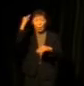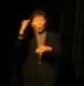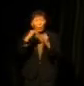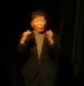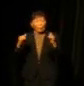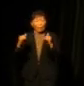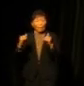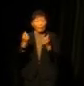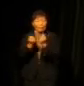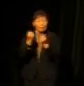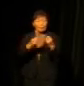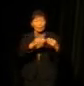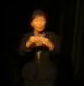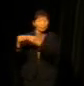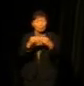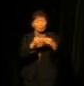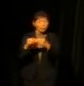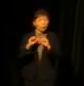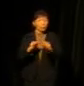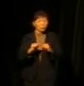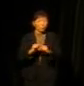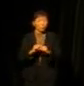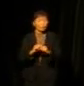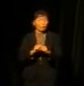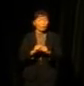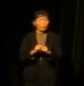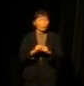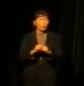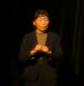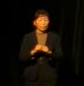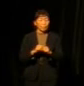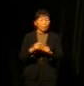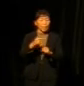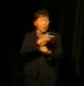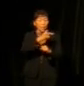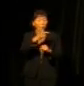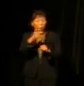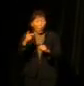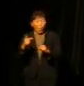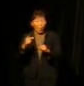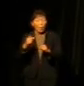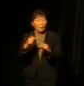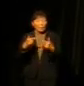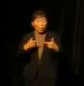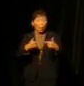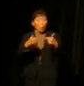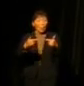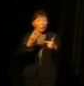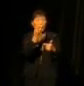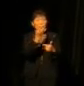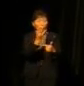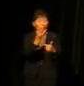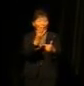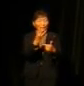で、原一町と原一中は、それぞれ大型バス、55人の大型バスで、4台で、それぞれ4台とか